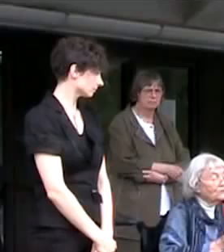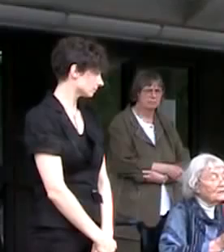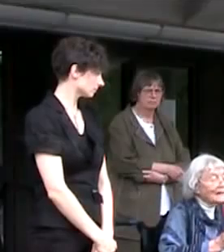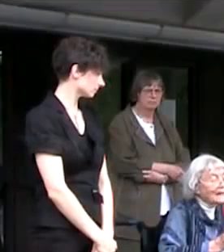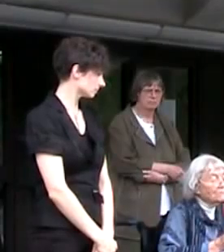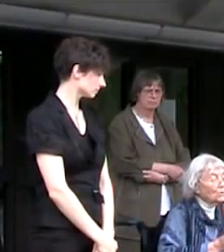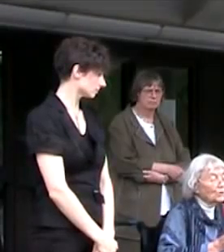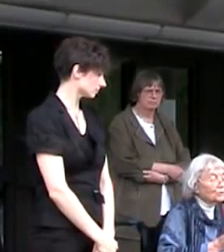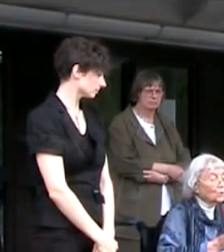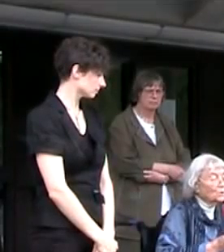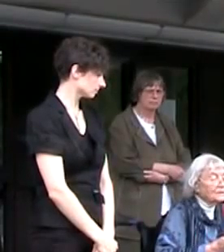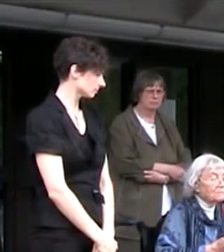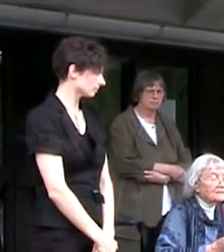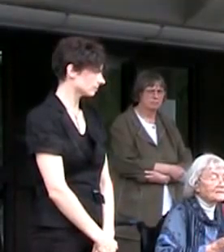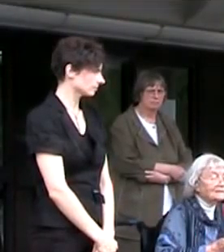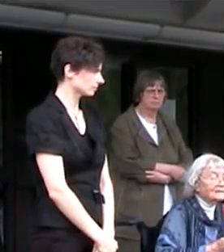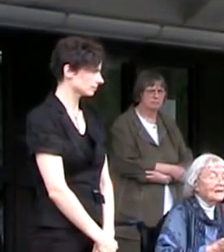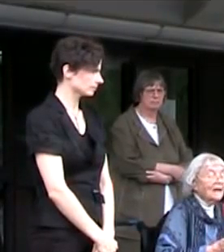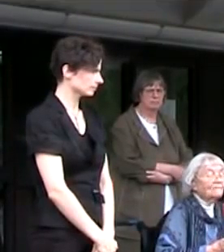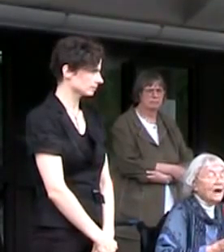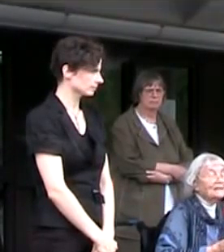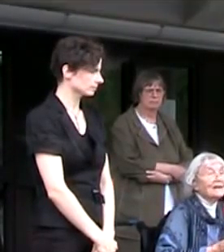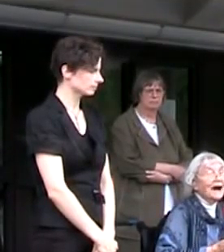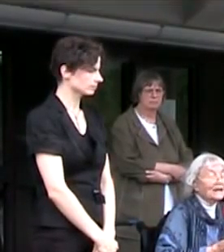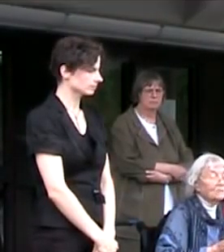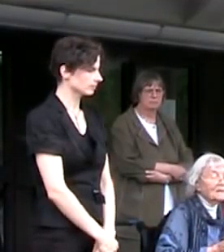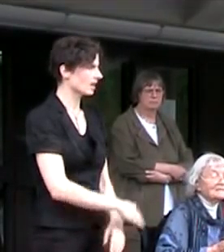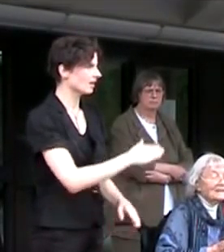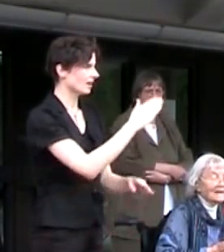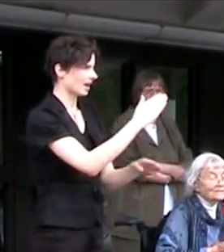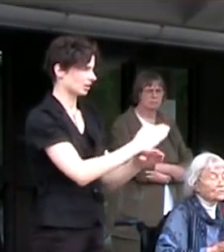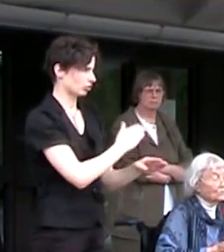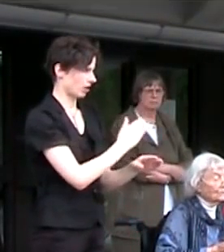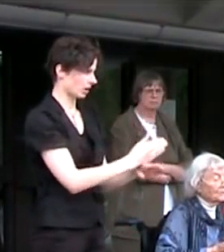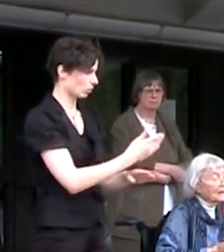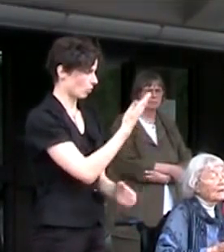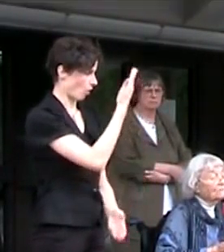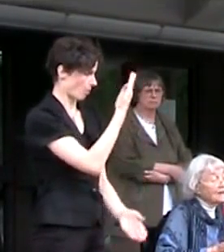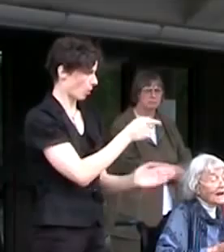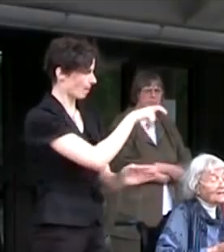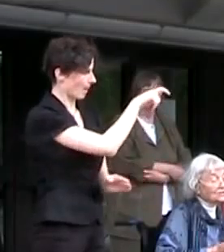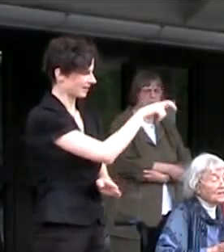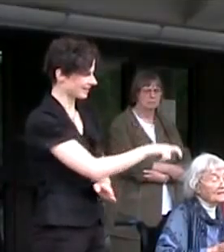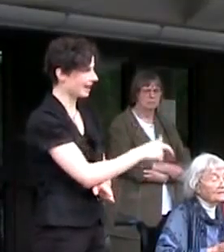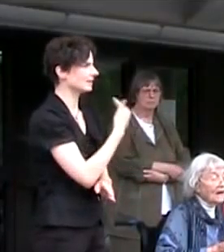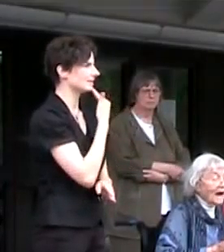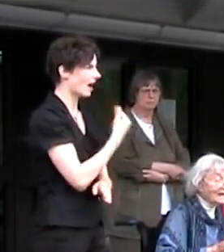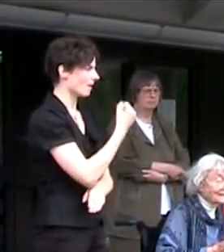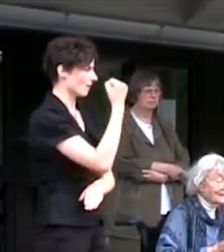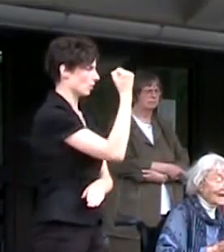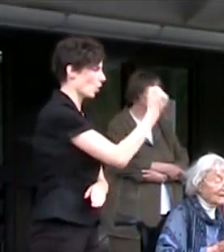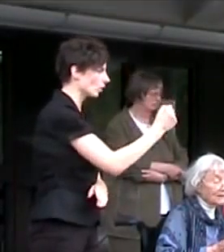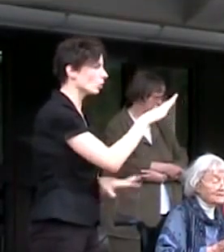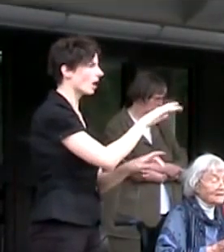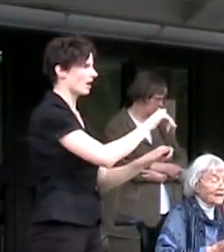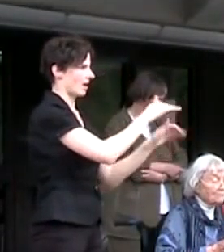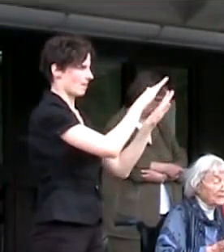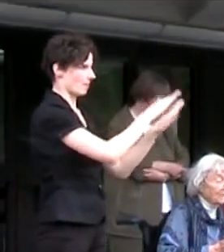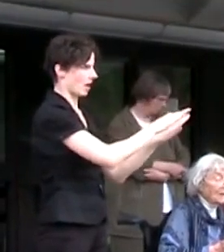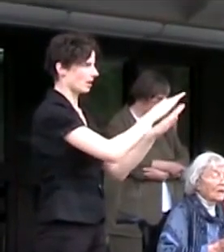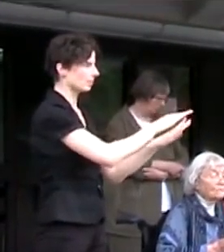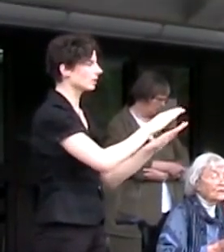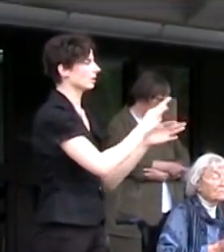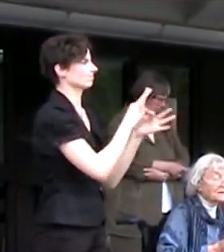Maßstab für Leben oder Tod der Patienten war ihre Arbeitsleistung. Viele Anstalten hatten die